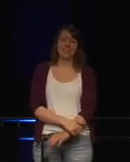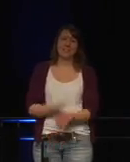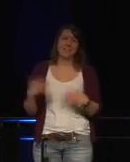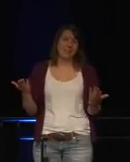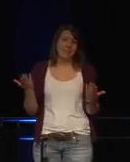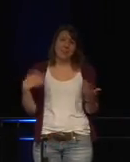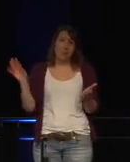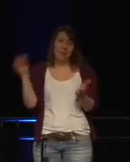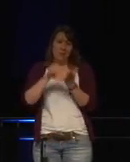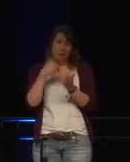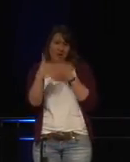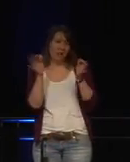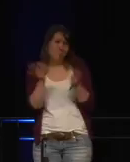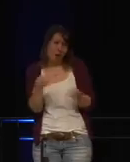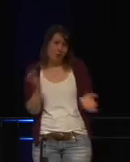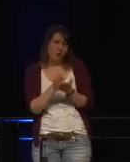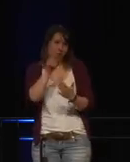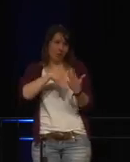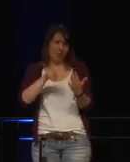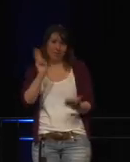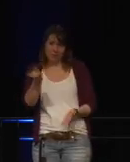No es necesario decir mucho sobre este ejemplo.